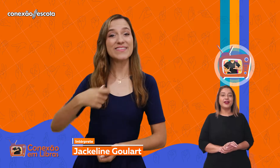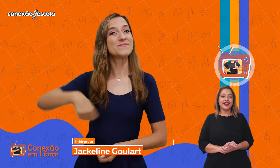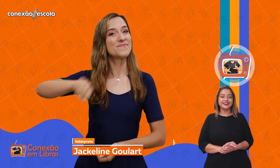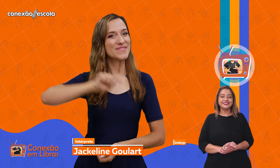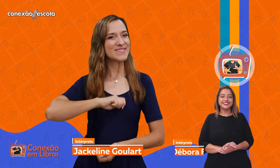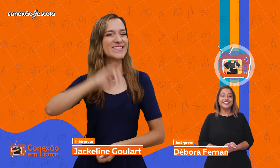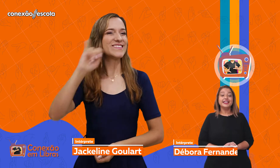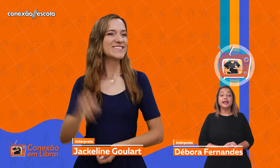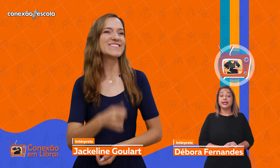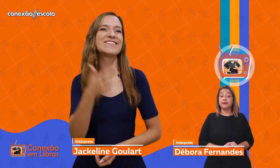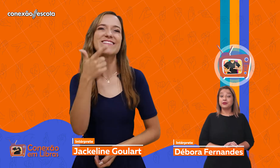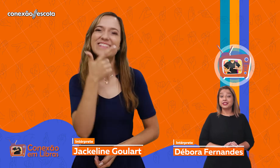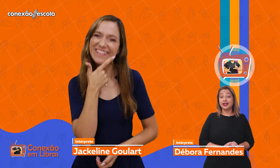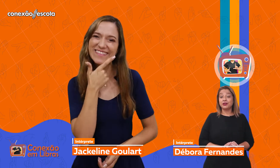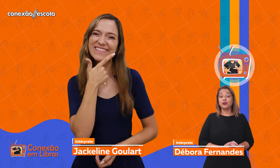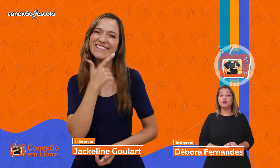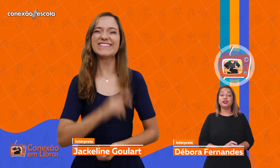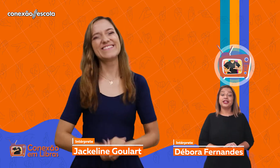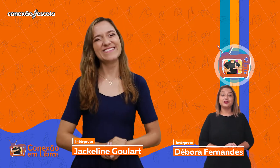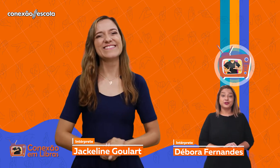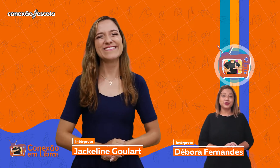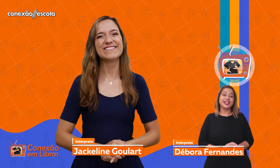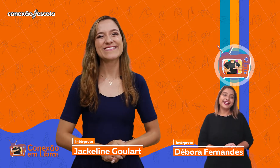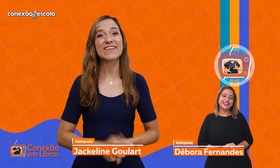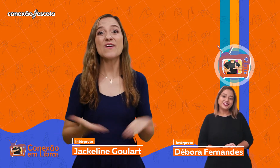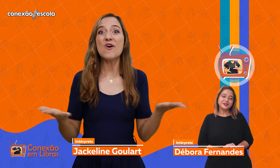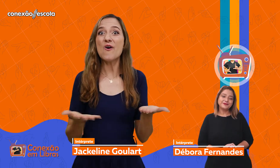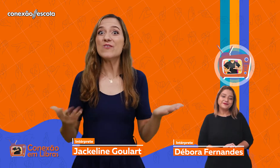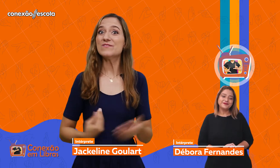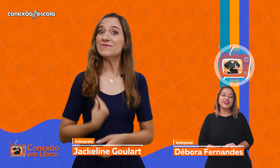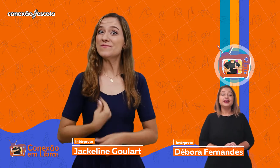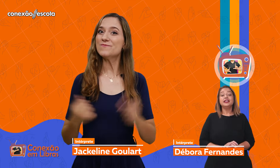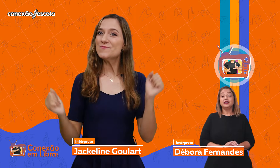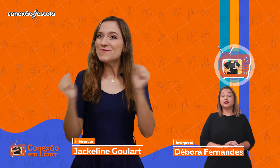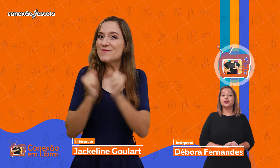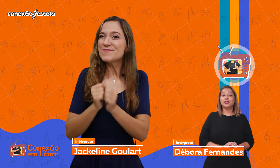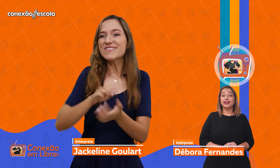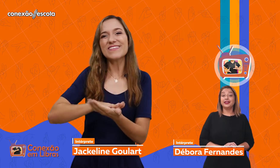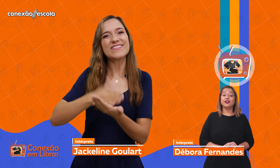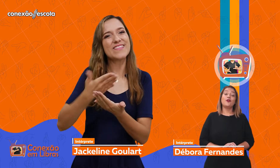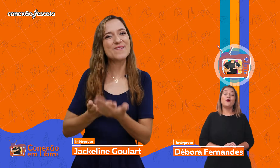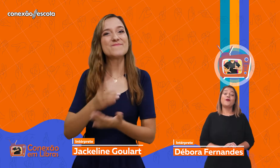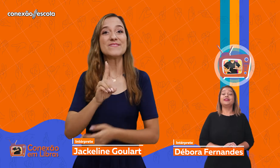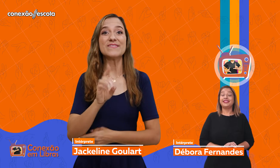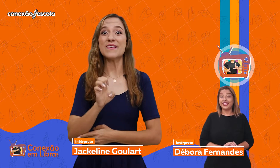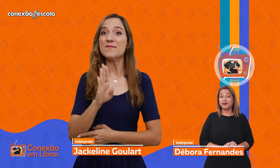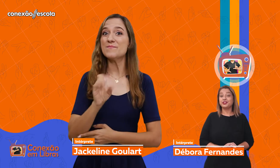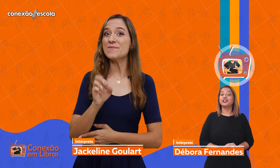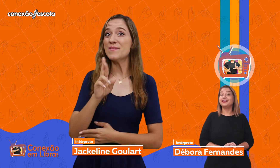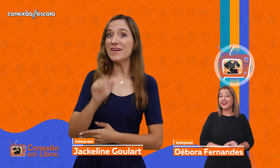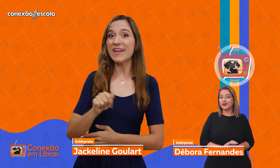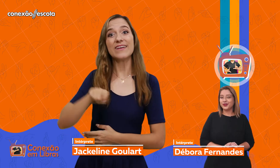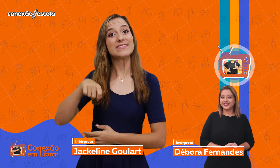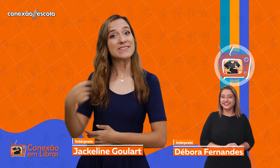Goulart e meu sinal na comunidade surda é este. Estou aqui com a intérprete Débora.